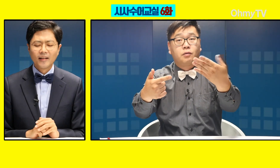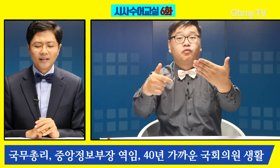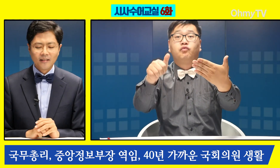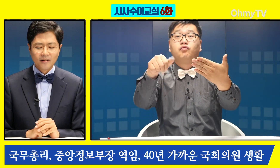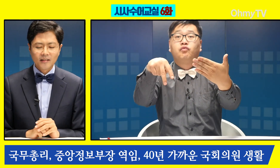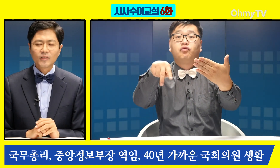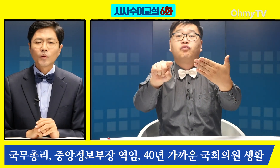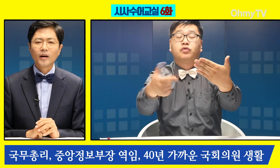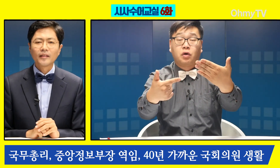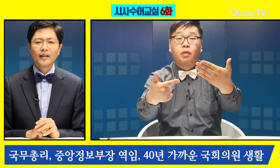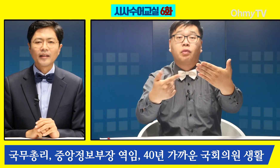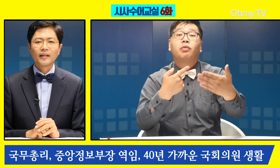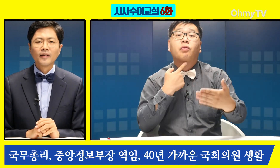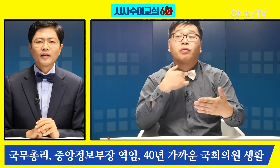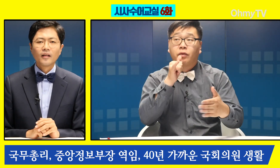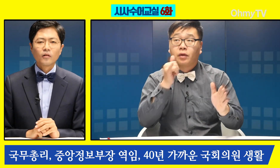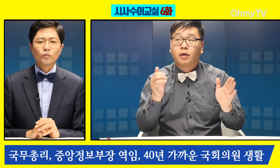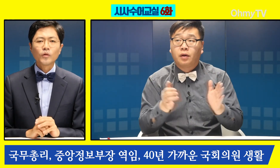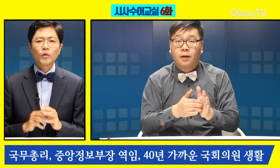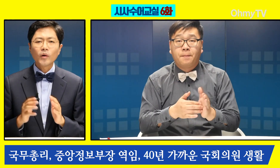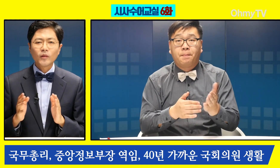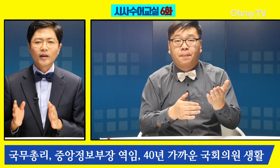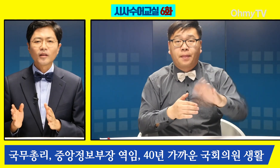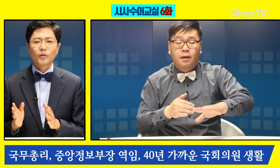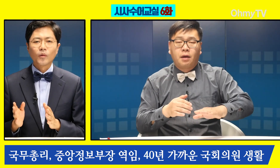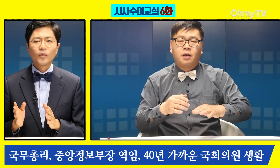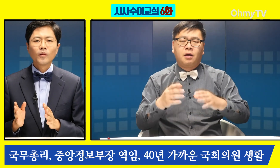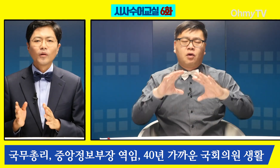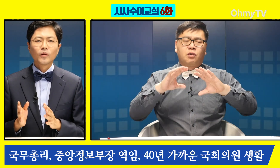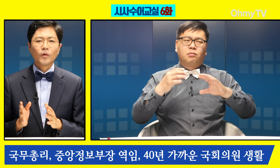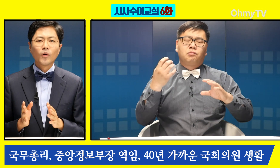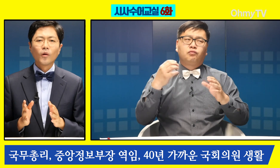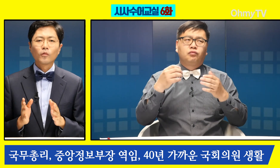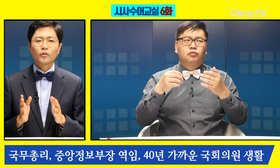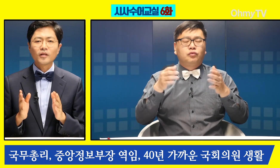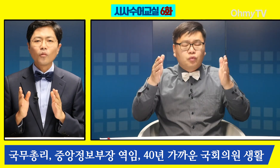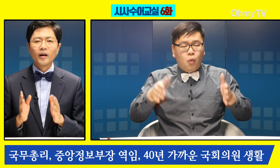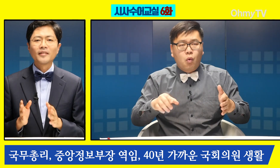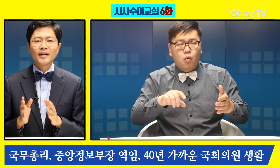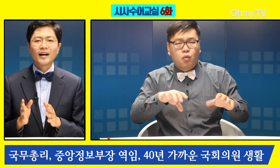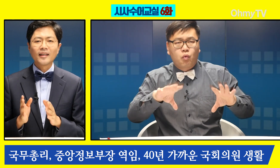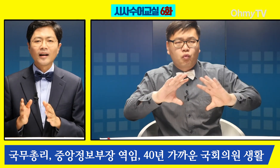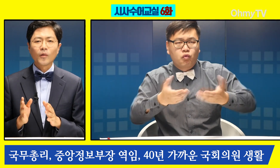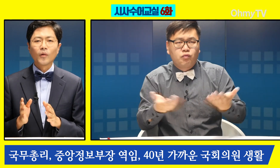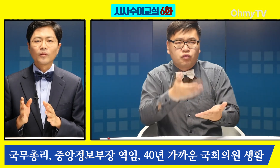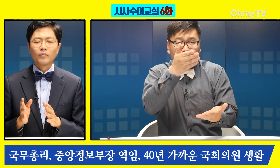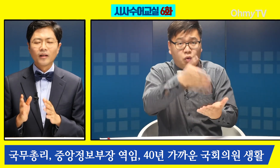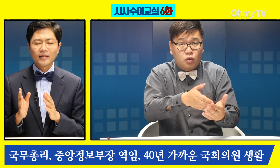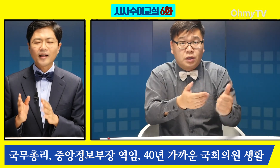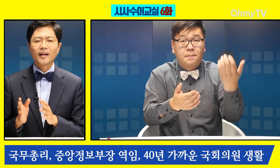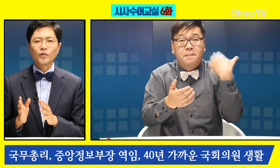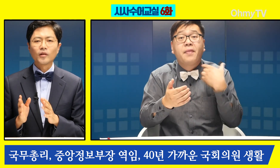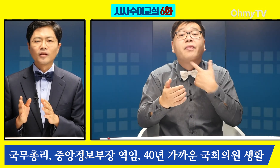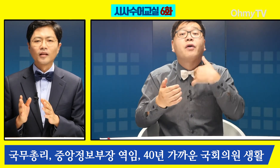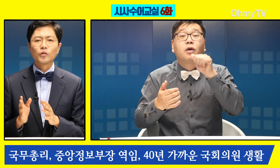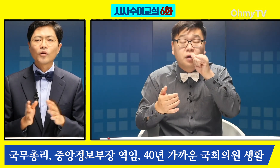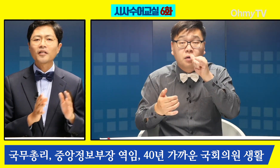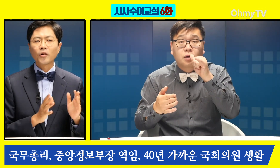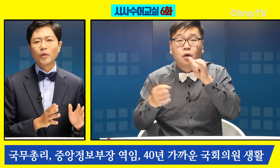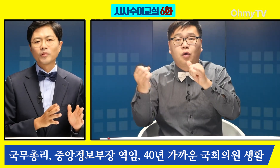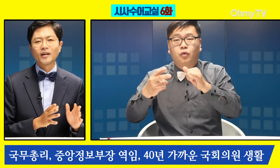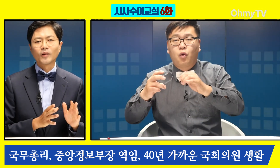하셨는데 그동안에 국무총리도 하셨고 또 국정원장이라고 생각하실 수